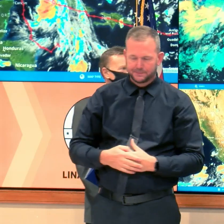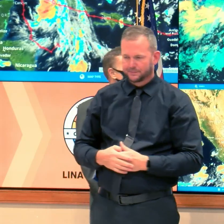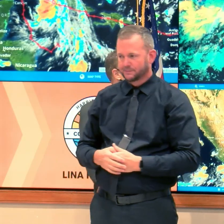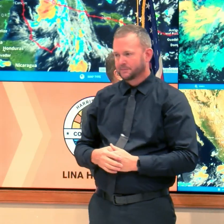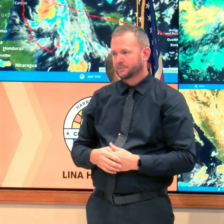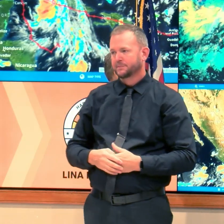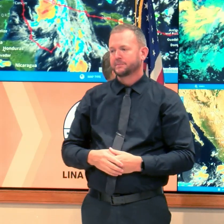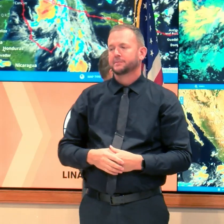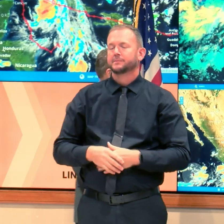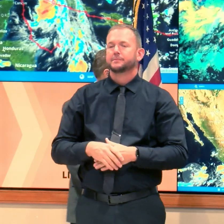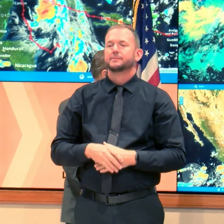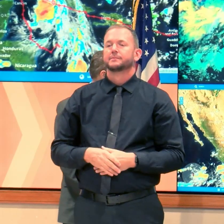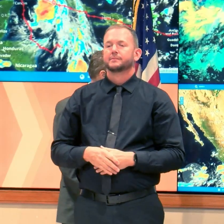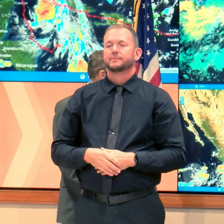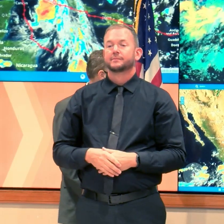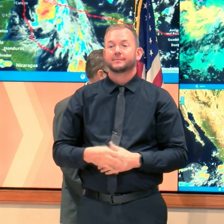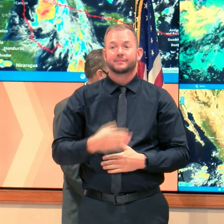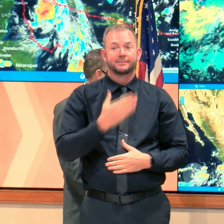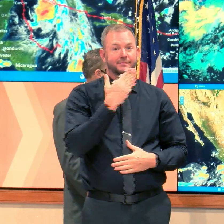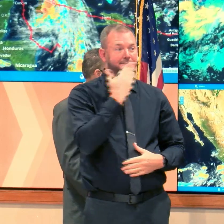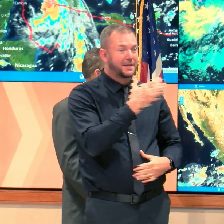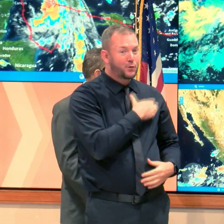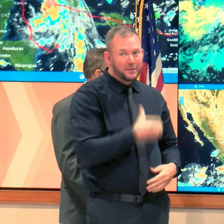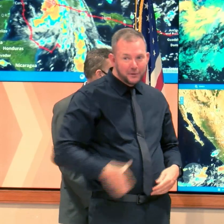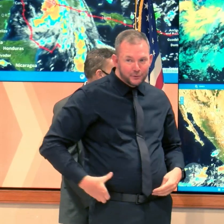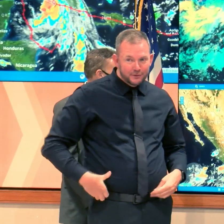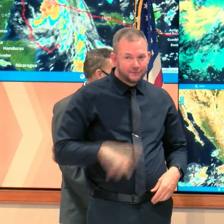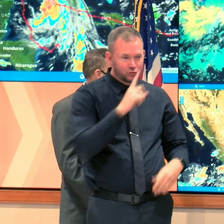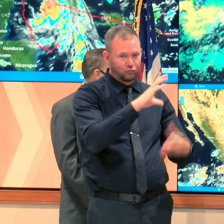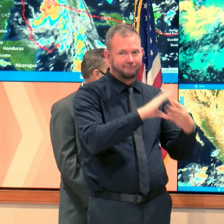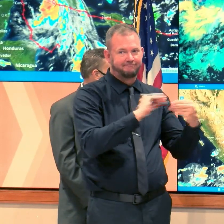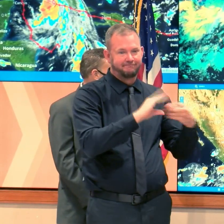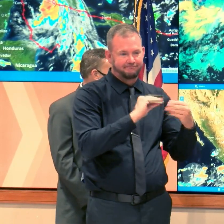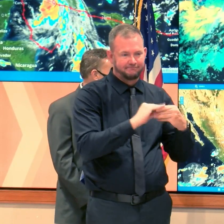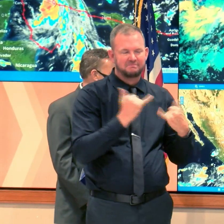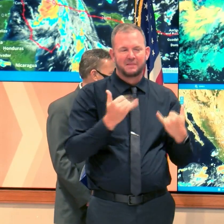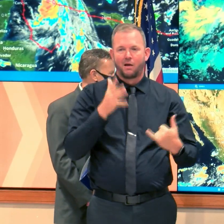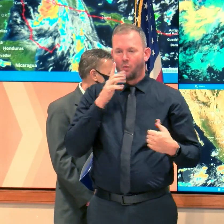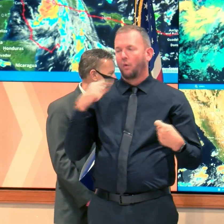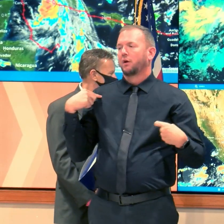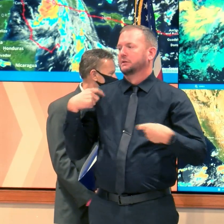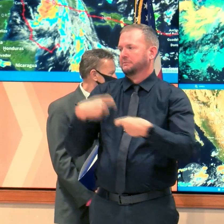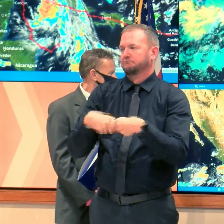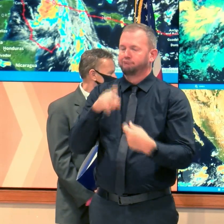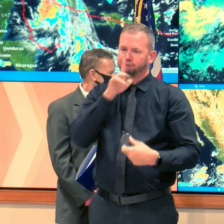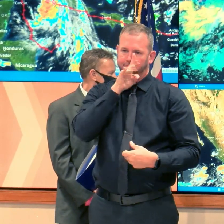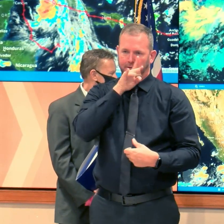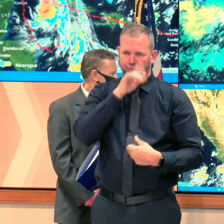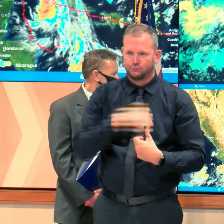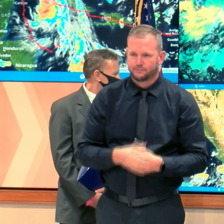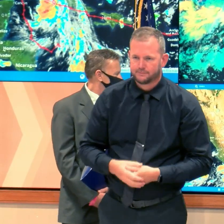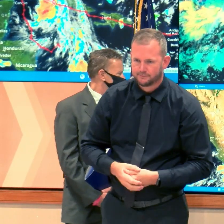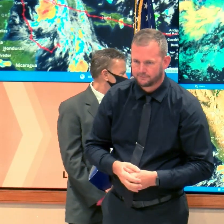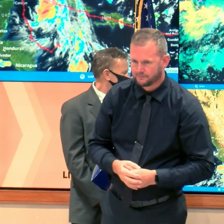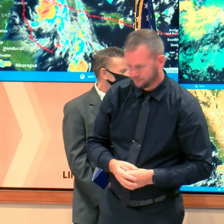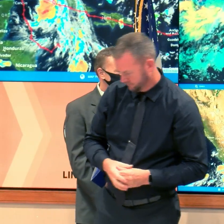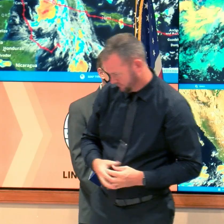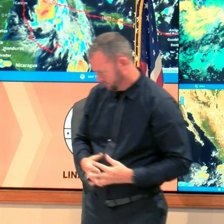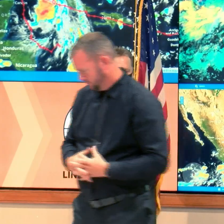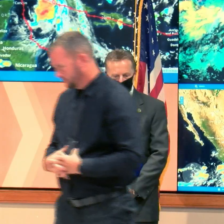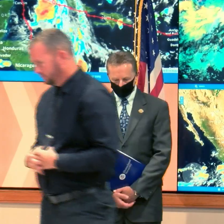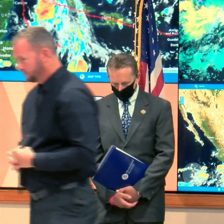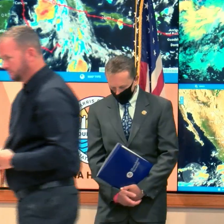Thank you, Mayor. I'll repeat my remarks in Spanish very briefly. Ha sido un año bastante difícil para